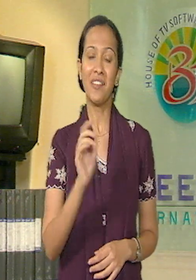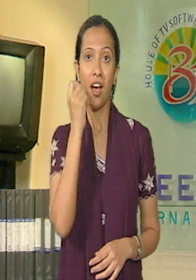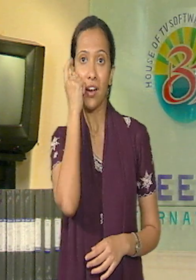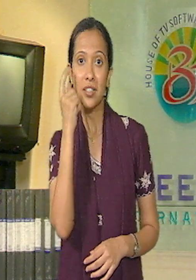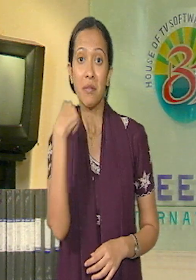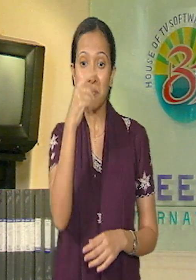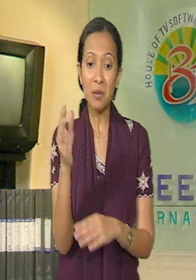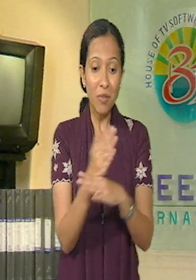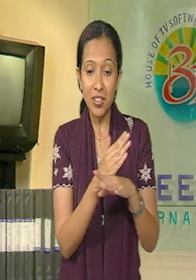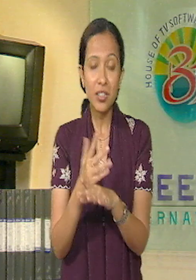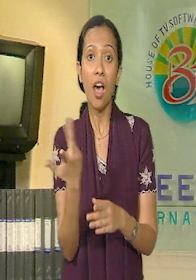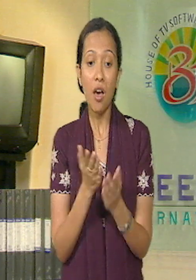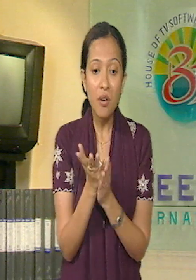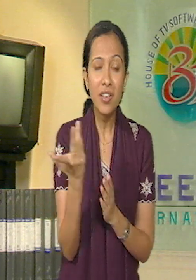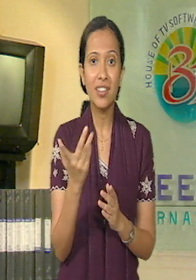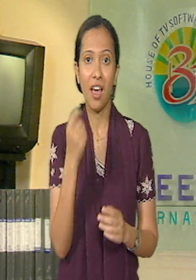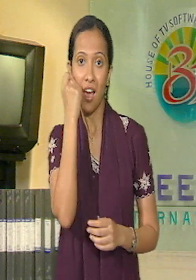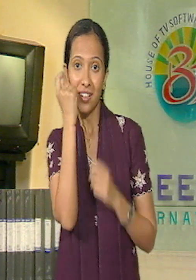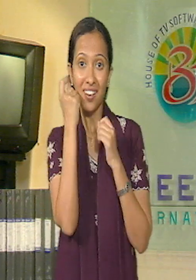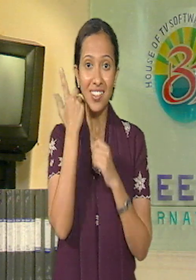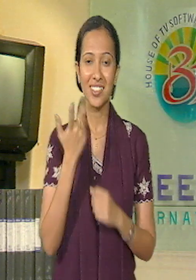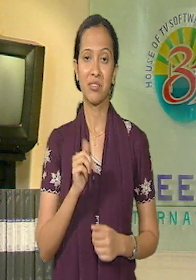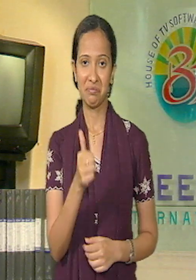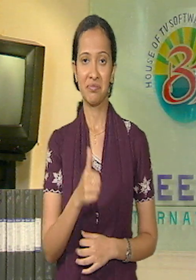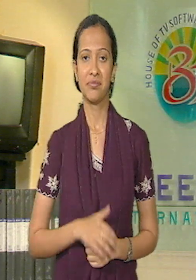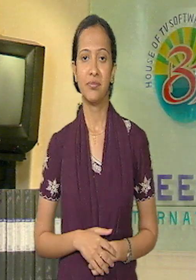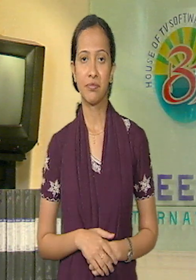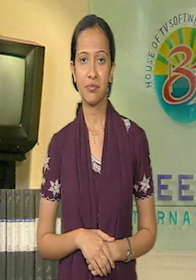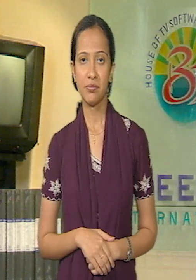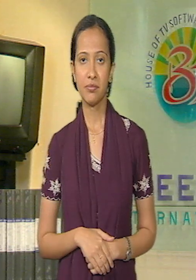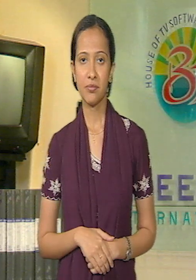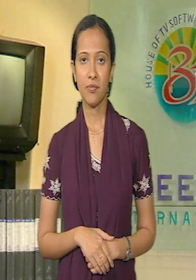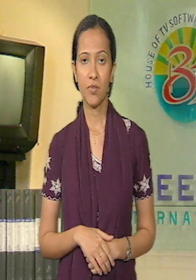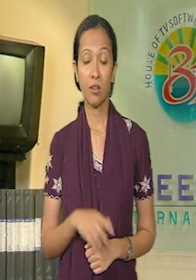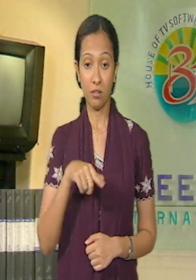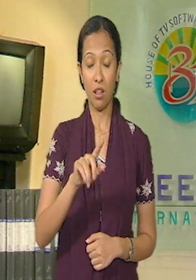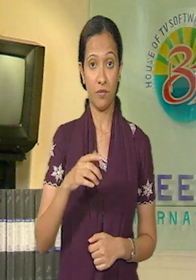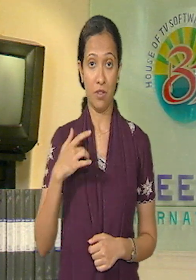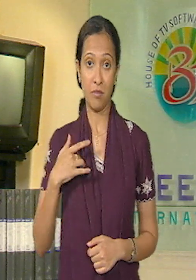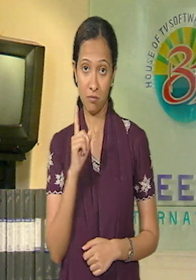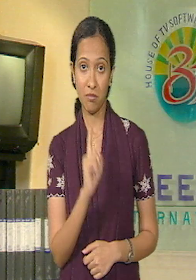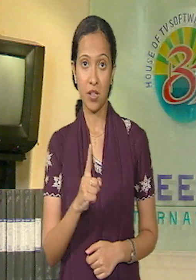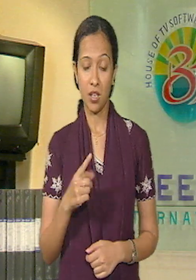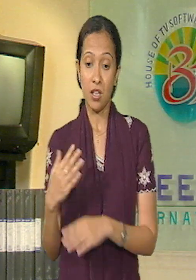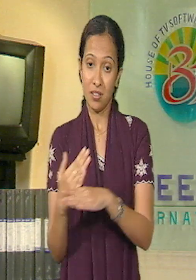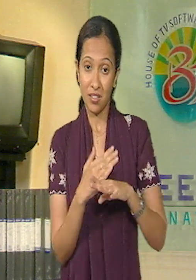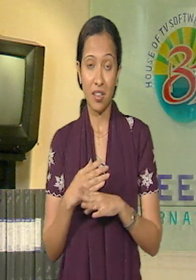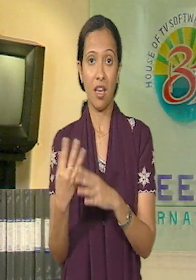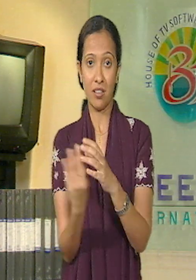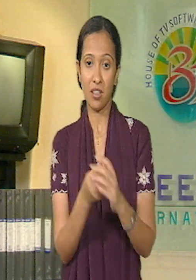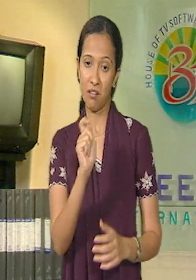साथ सामंजस्य पैदा करने में आपकी बहुत मदद करती है। इसे दोस्तों आदत डालिए, औरों के साथ